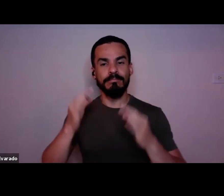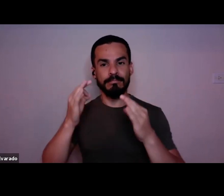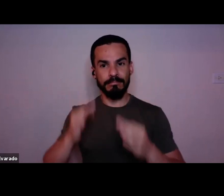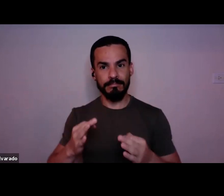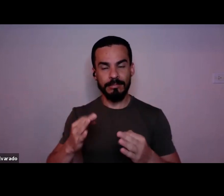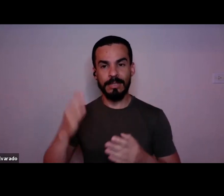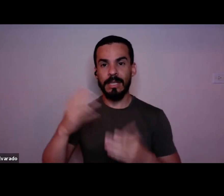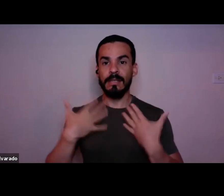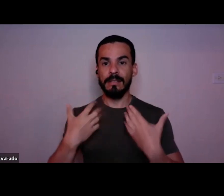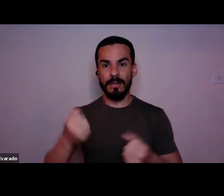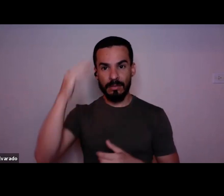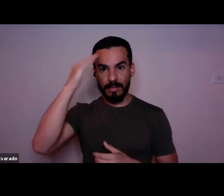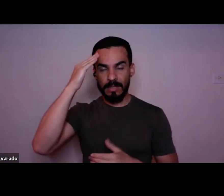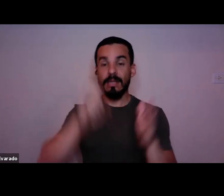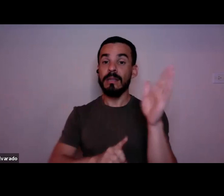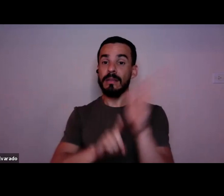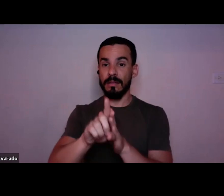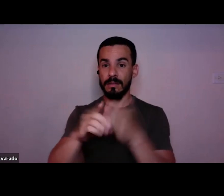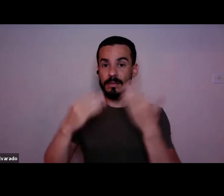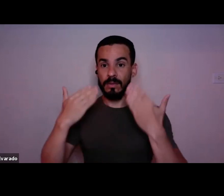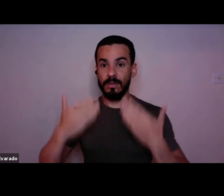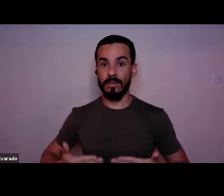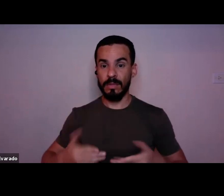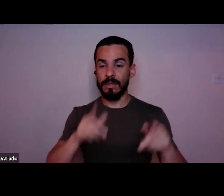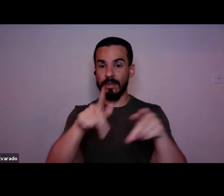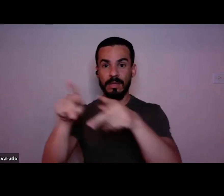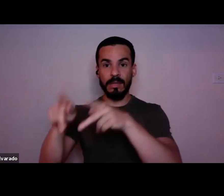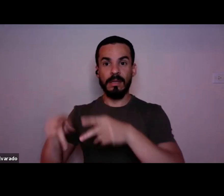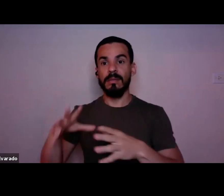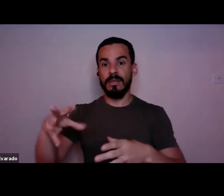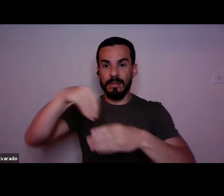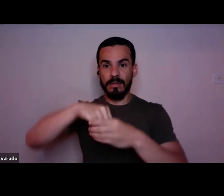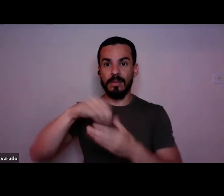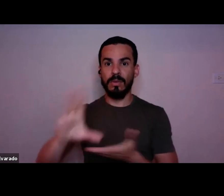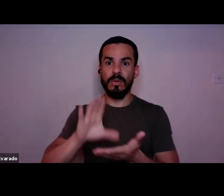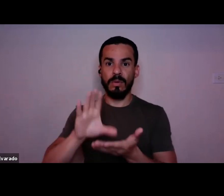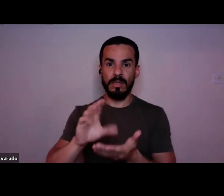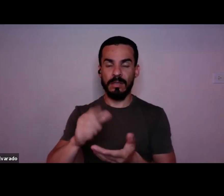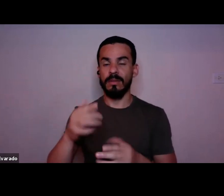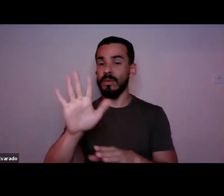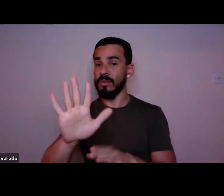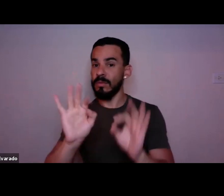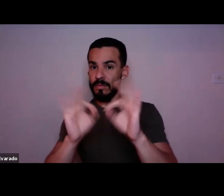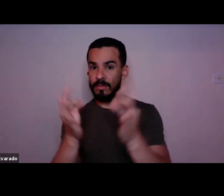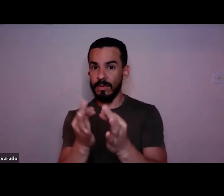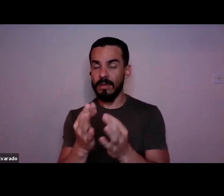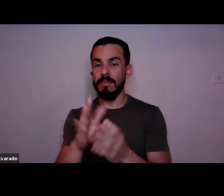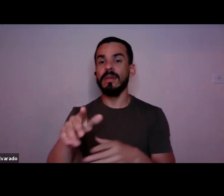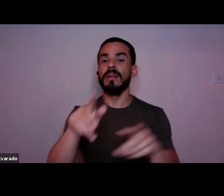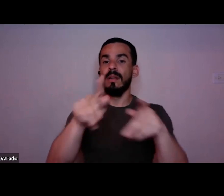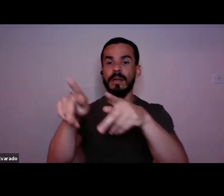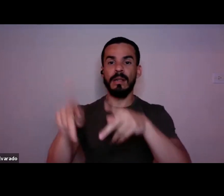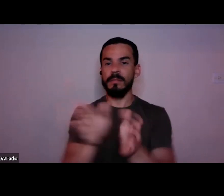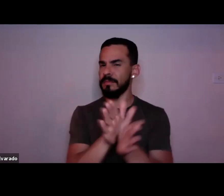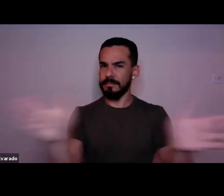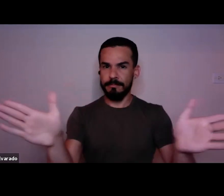Mental y el desarrollo humano de las personas colegiadas sus familias y la población en